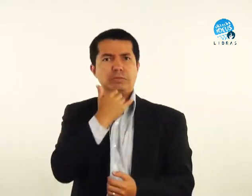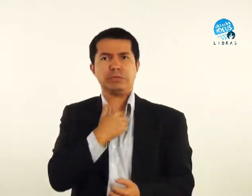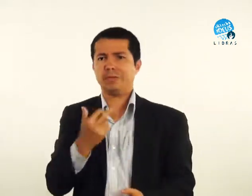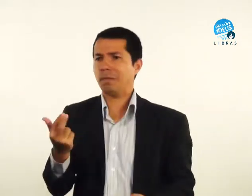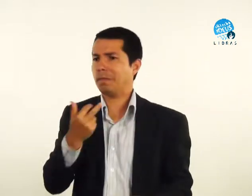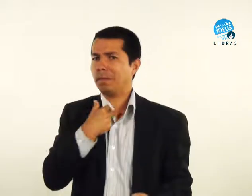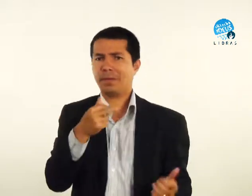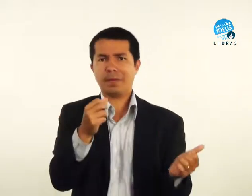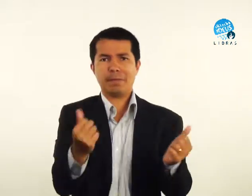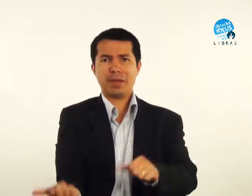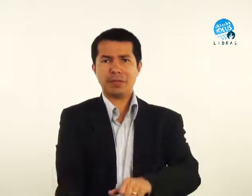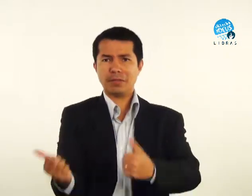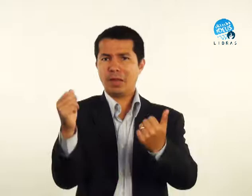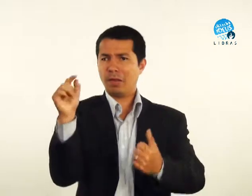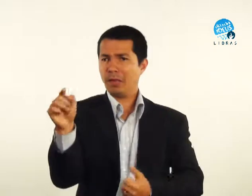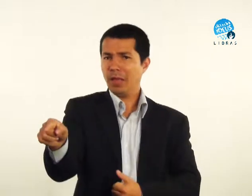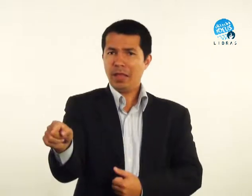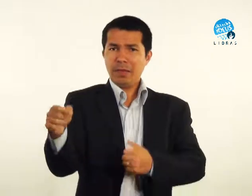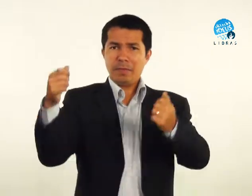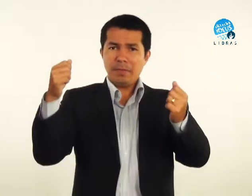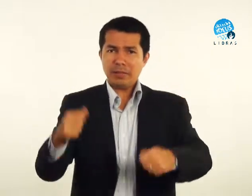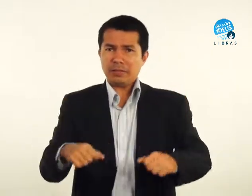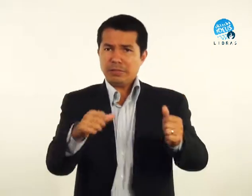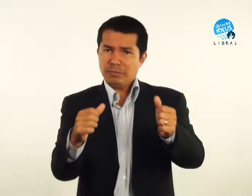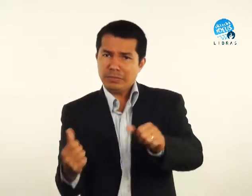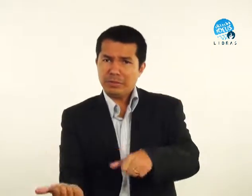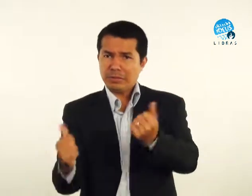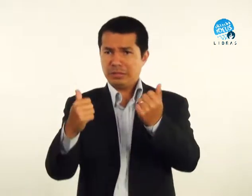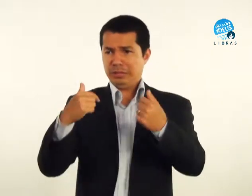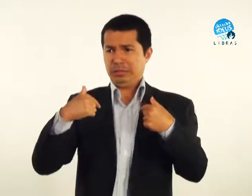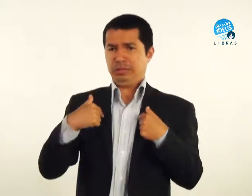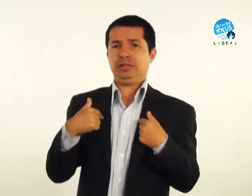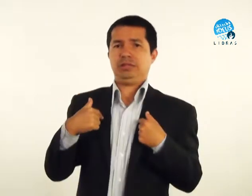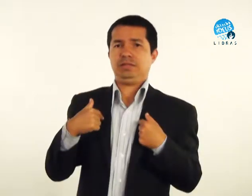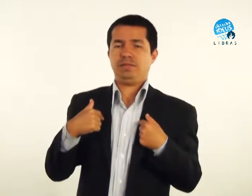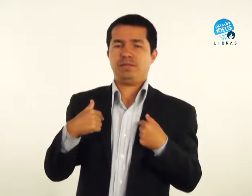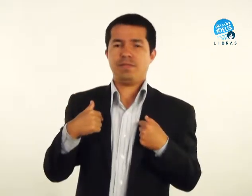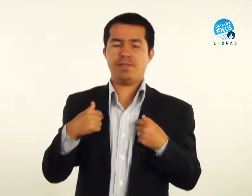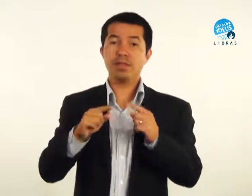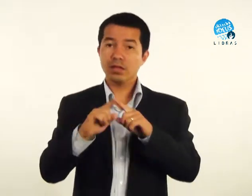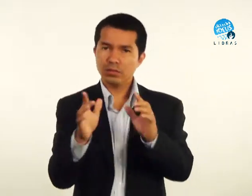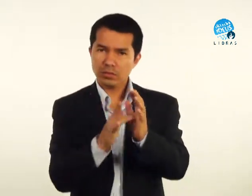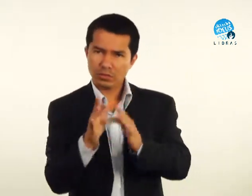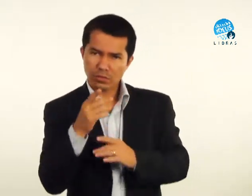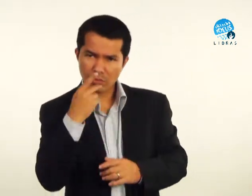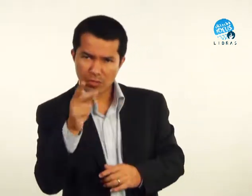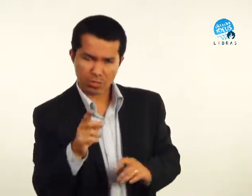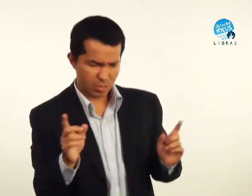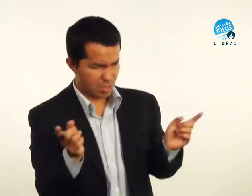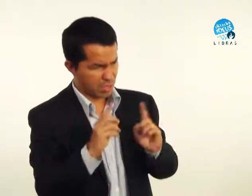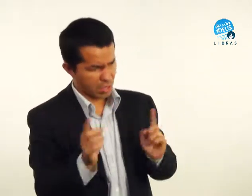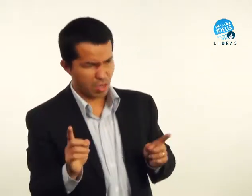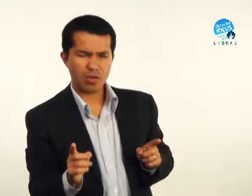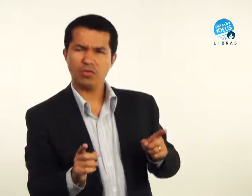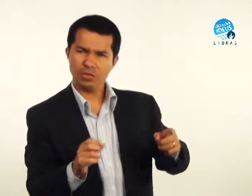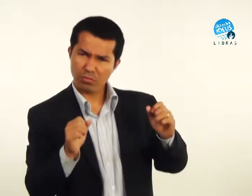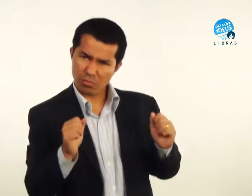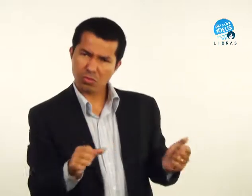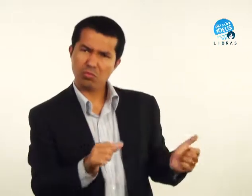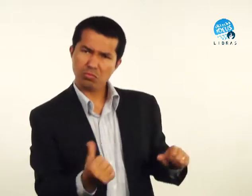devo batizar o Senhor, eu é que devo ser batizado pelo Senhor. Ele disse: mas não, você pode me batizar porque